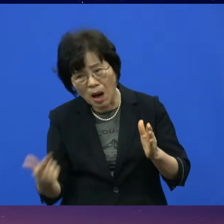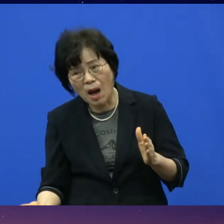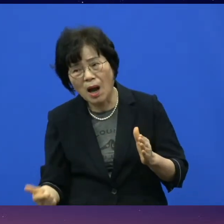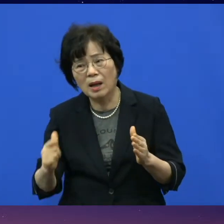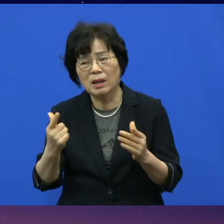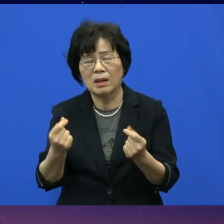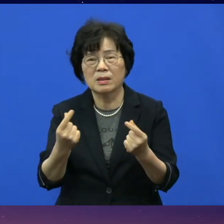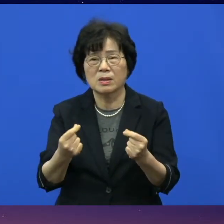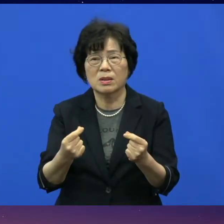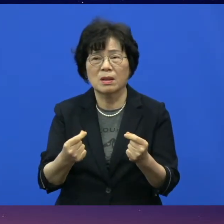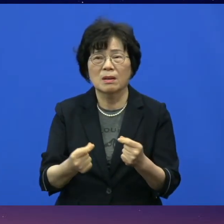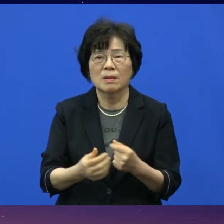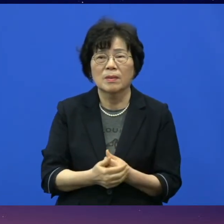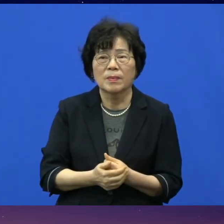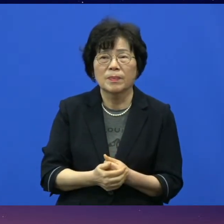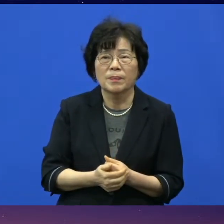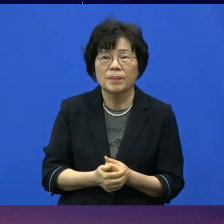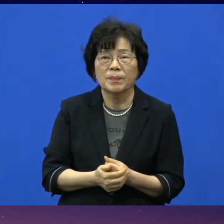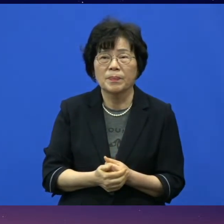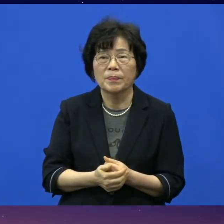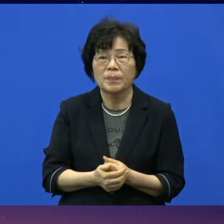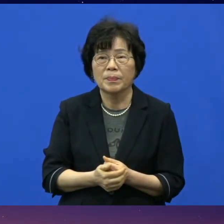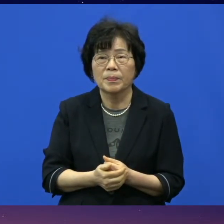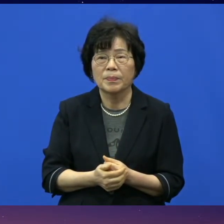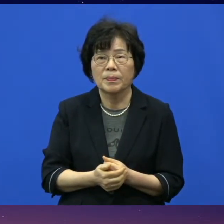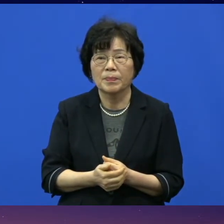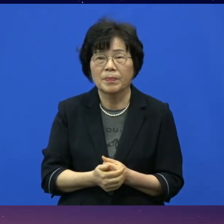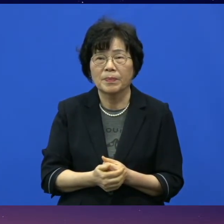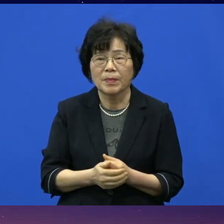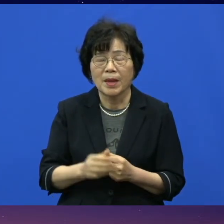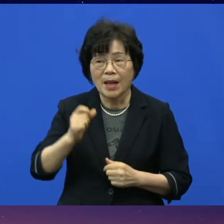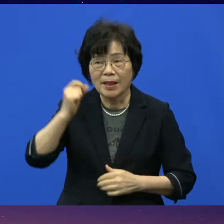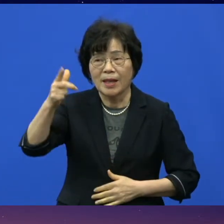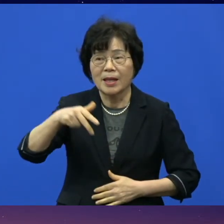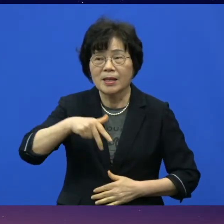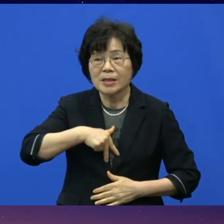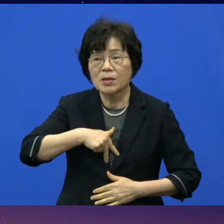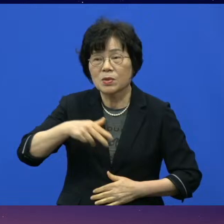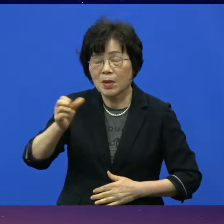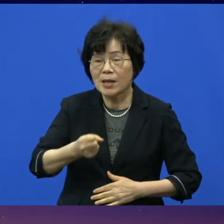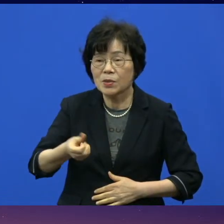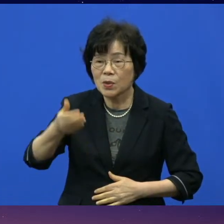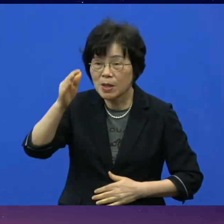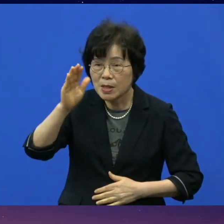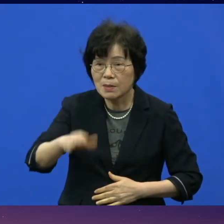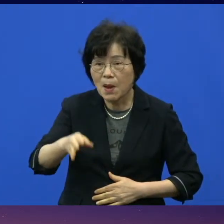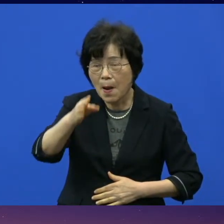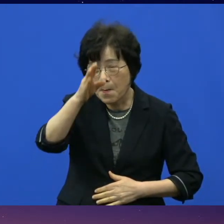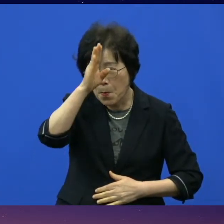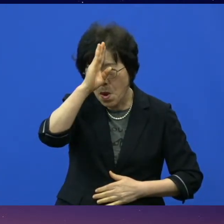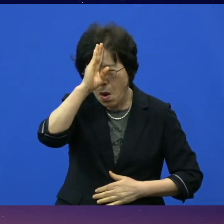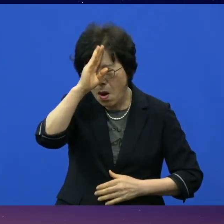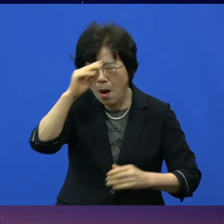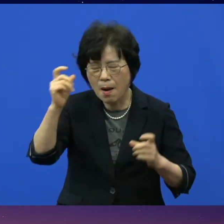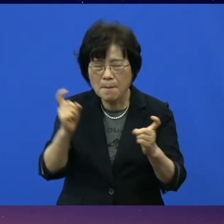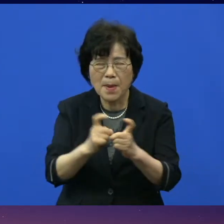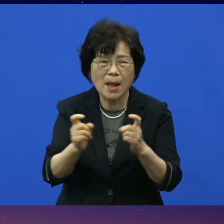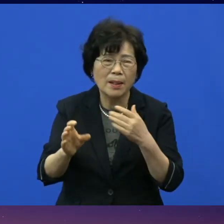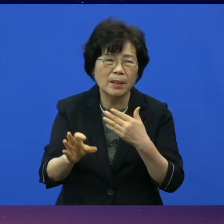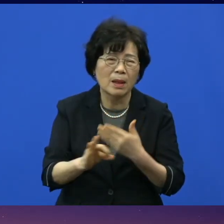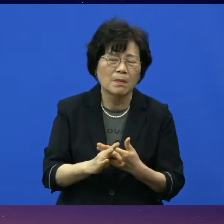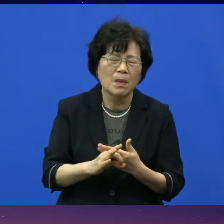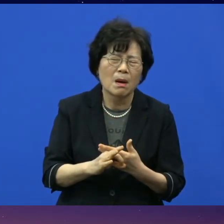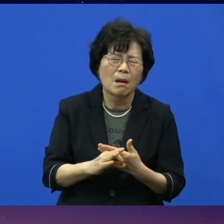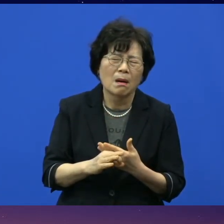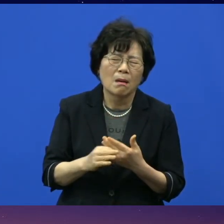그 뭐 대단한 위용을 가지고 대단한 자존심을 가지고 있는데요, 질병이 찾아오고 노화가 오면요 그냥 막